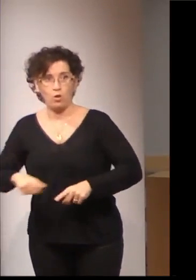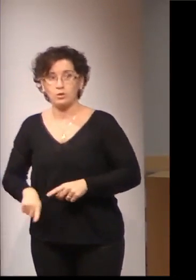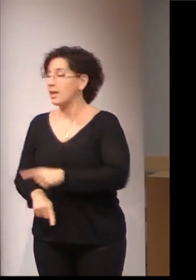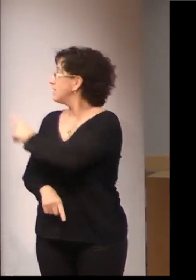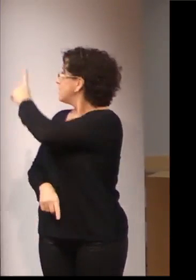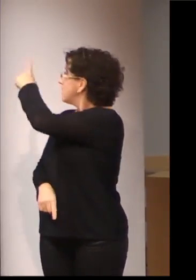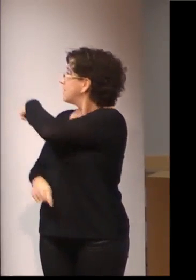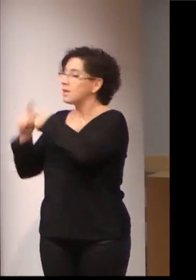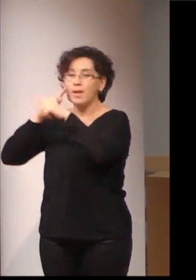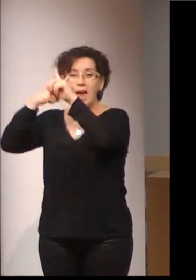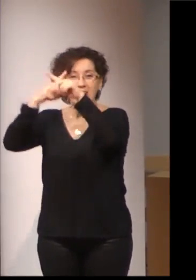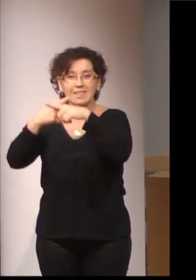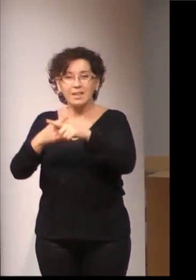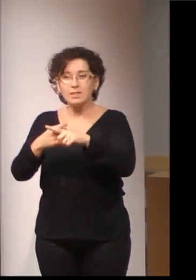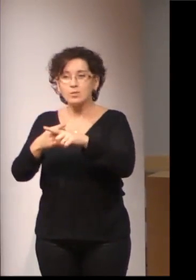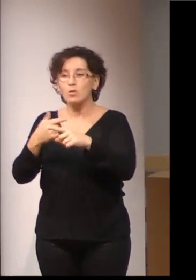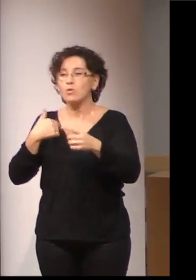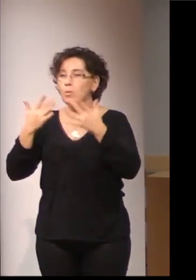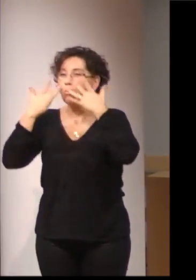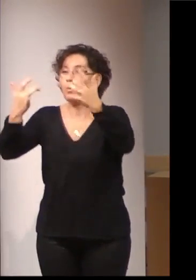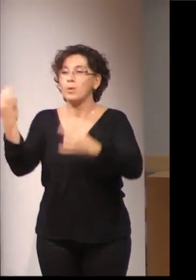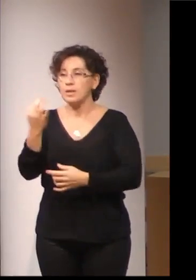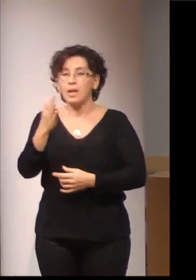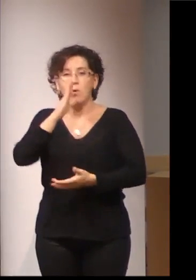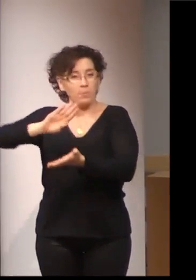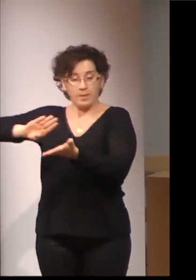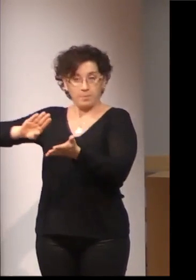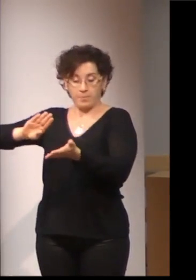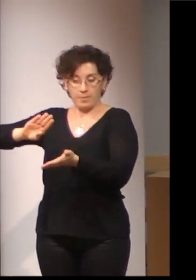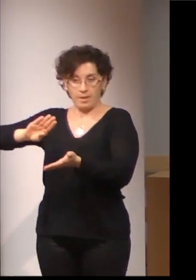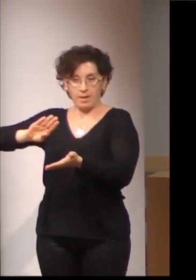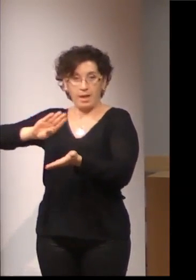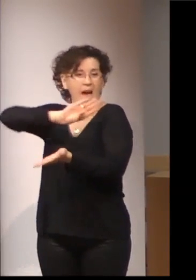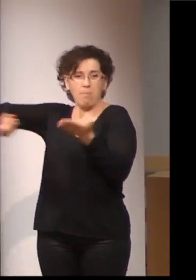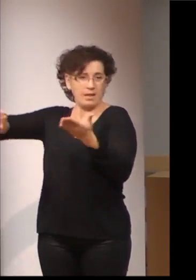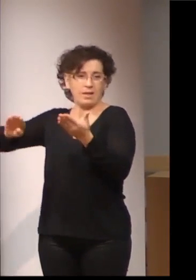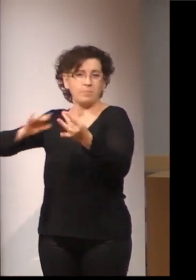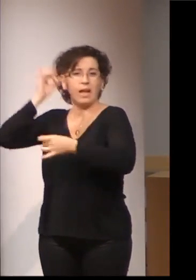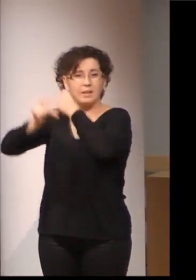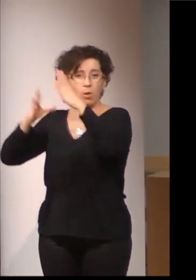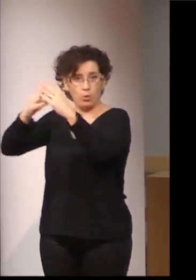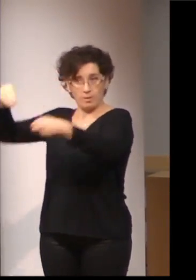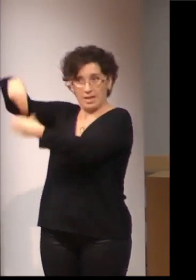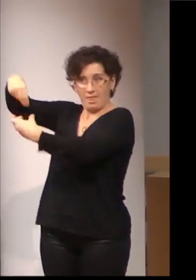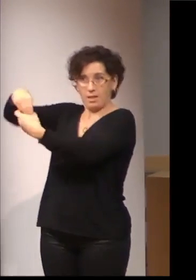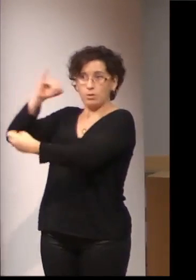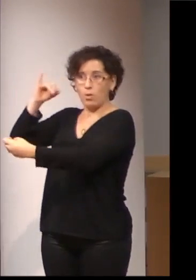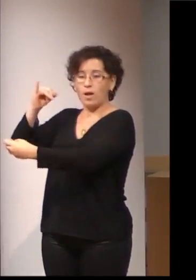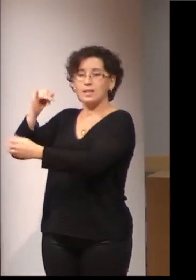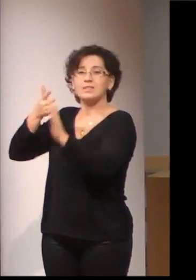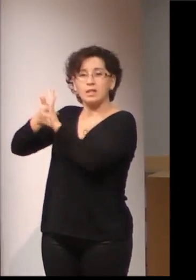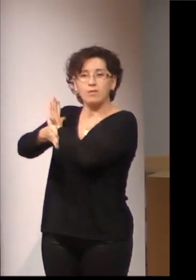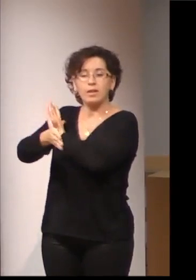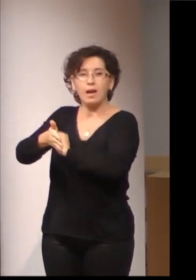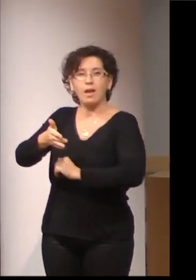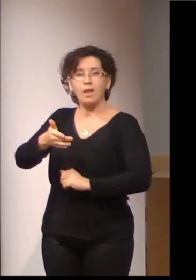un asterisco en blanco para resaltar, porque dice, y al margen de las continuadas acciones de las universidades, no quiere decir que estemos desconociendo